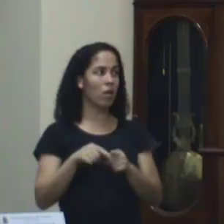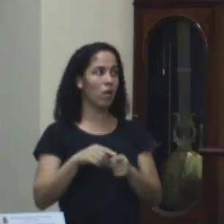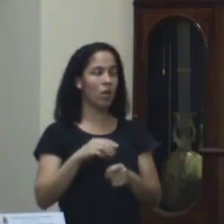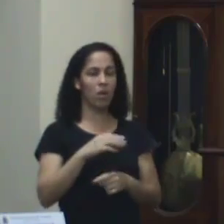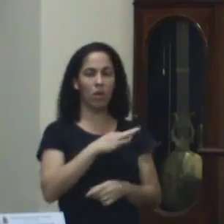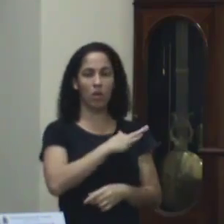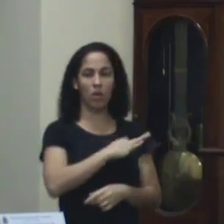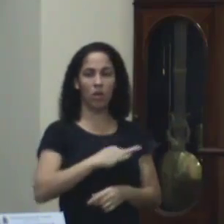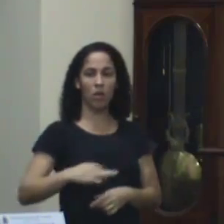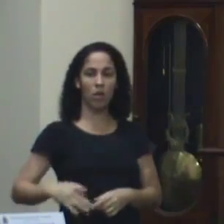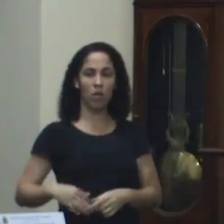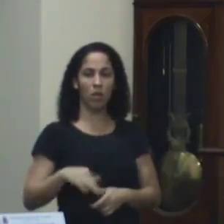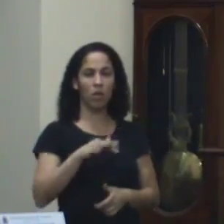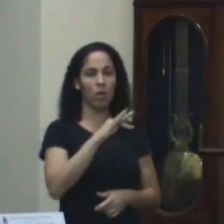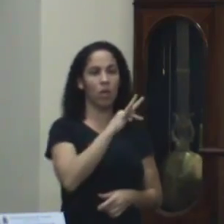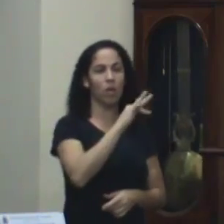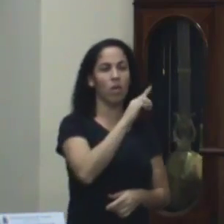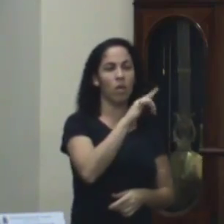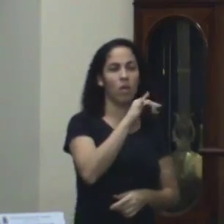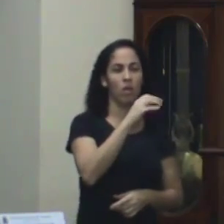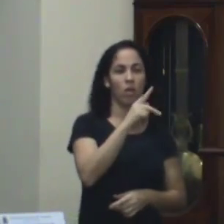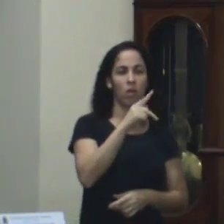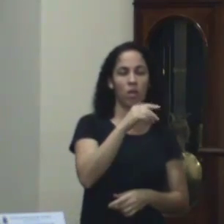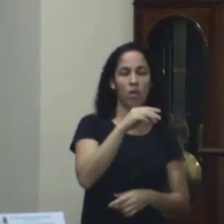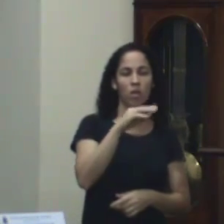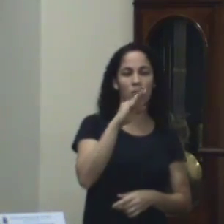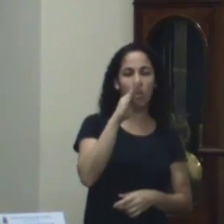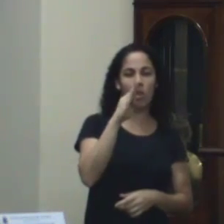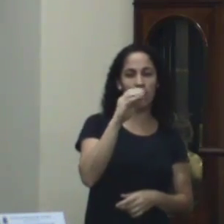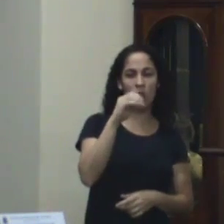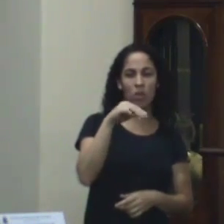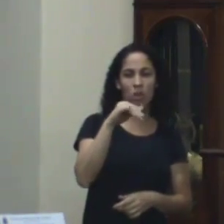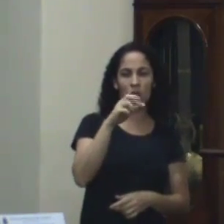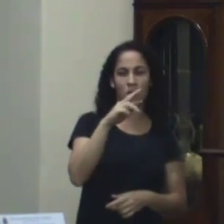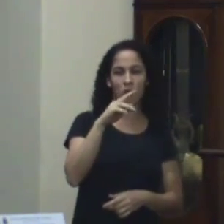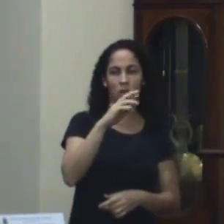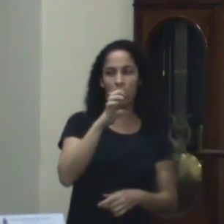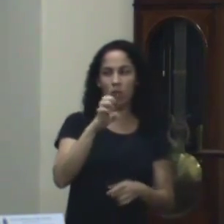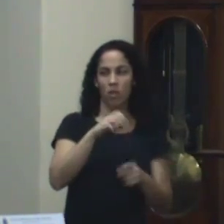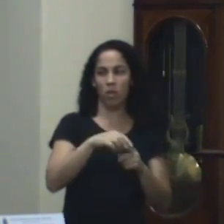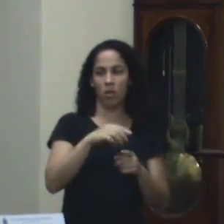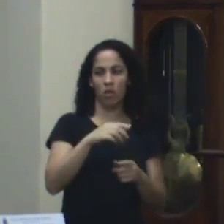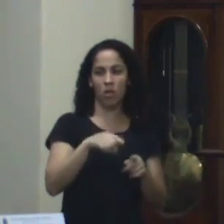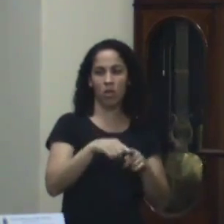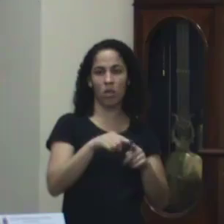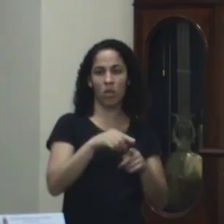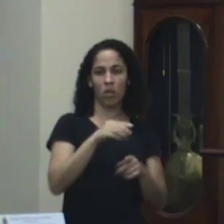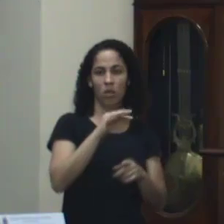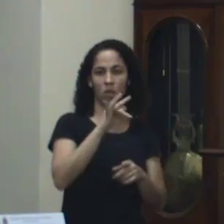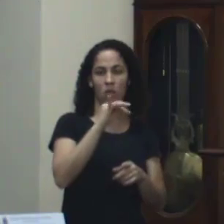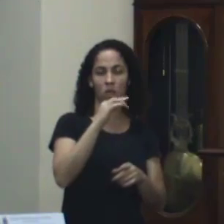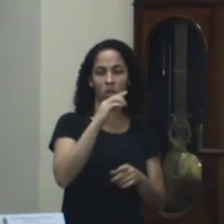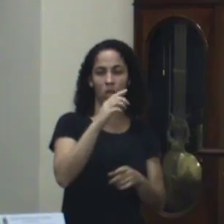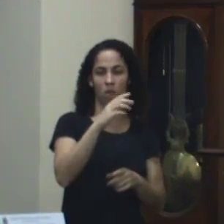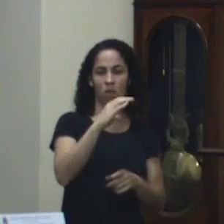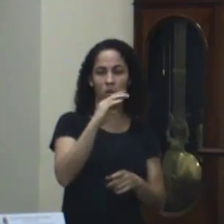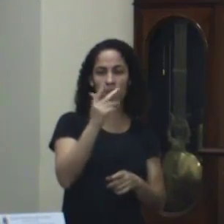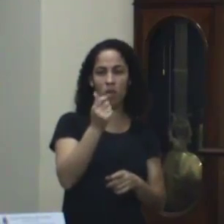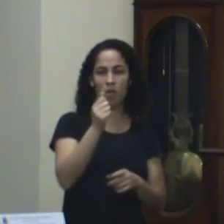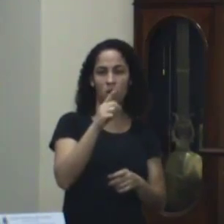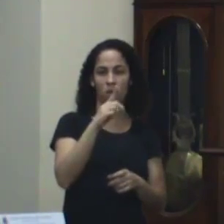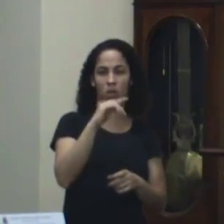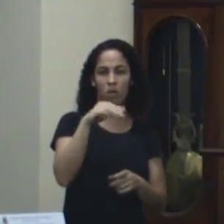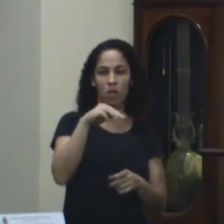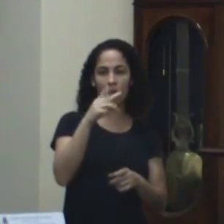da federal, Felipe Bonnier, que muito me honra. Ele é ficha limpa, é um deputado do Rio de Janeiro